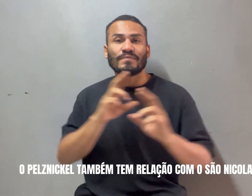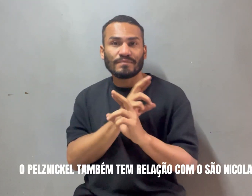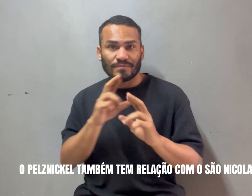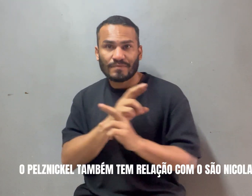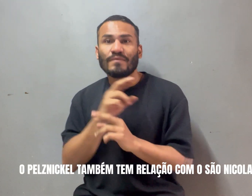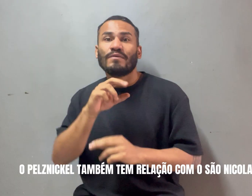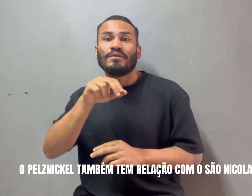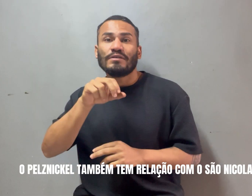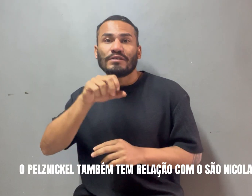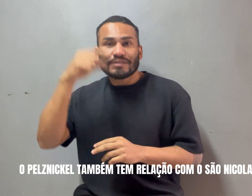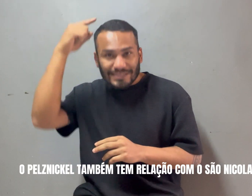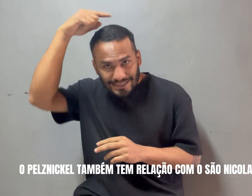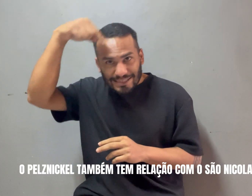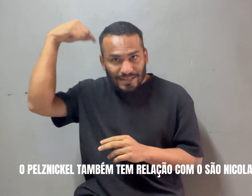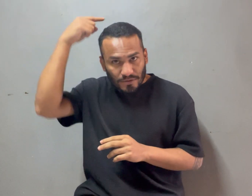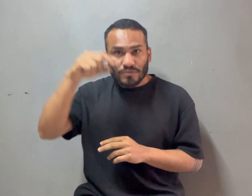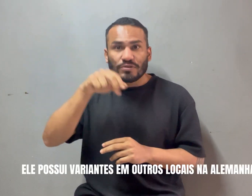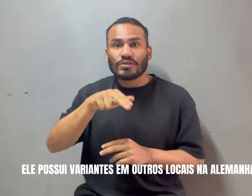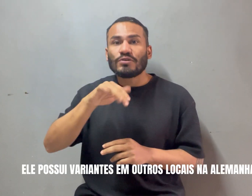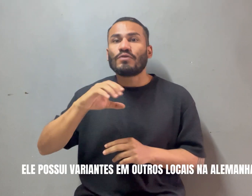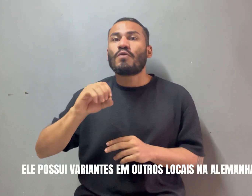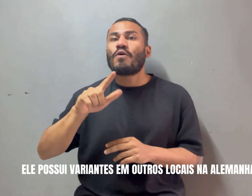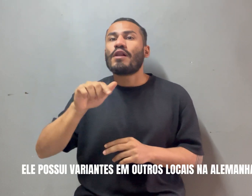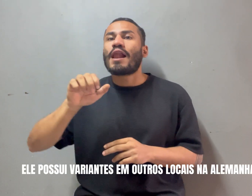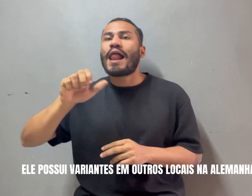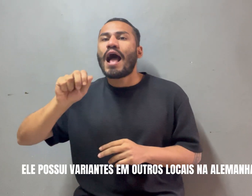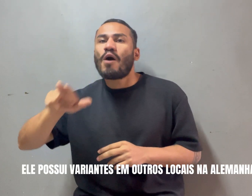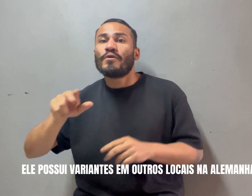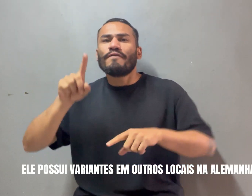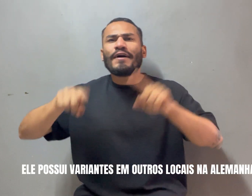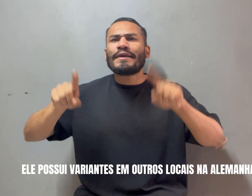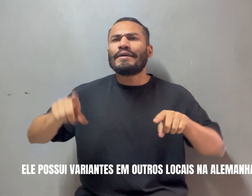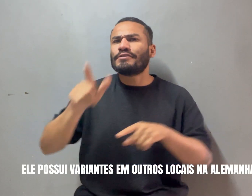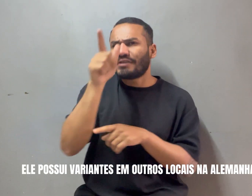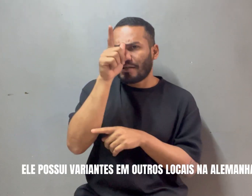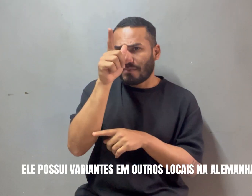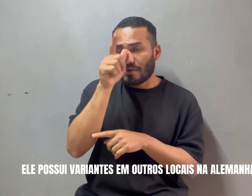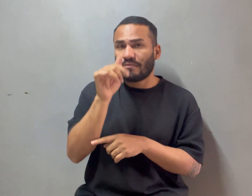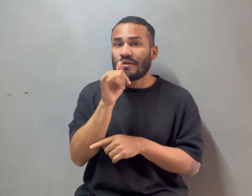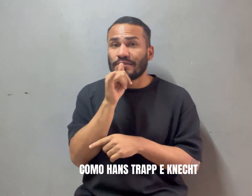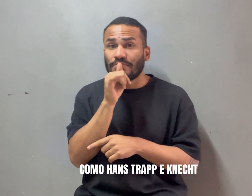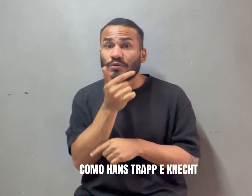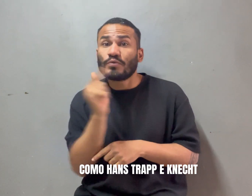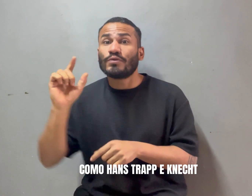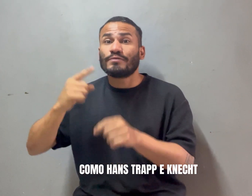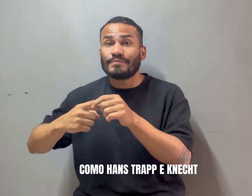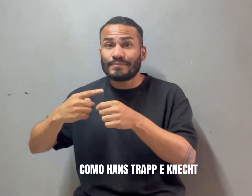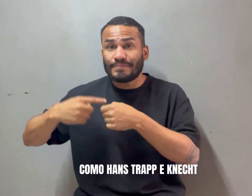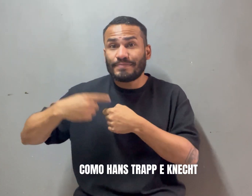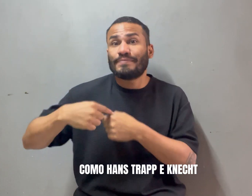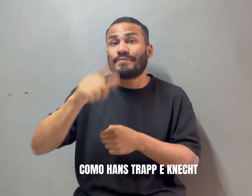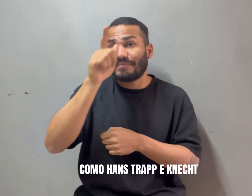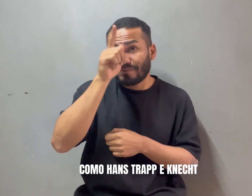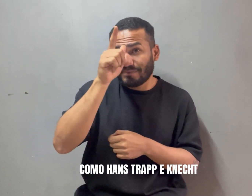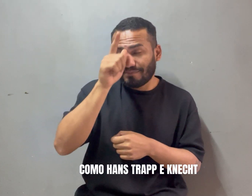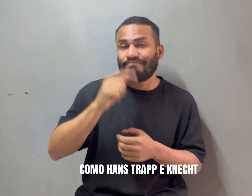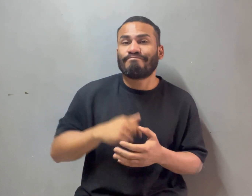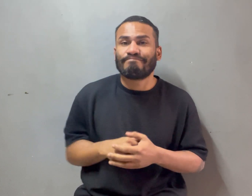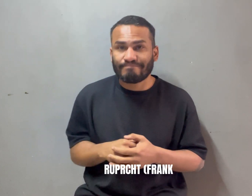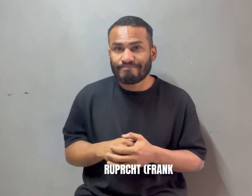tem relação com São Nicolau. Ele possui variantes em outros locais na Alemanha, como Hanstrap e Knecht